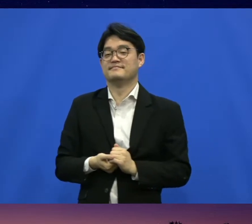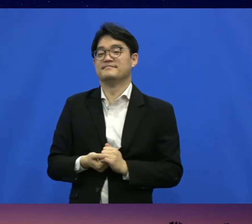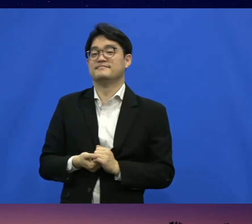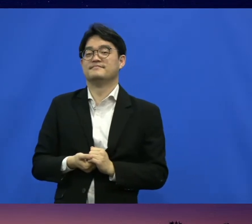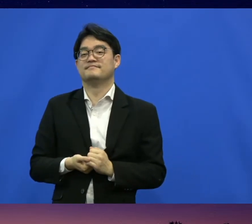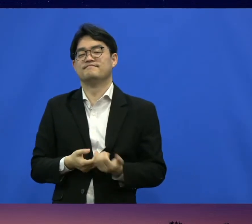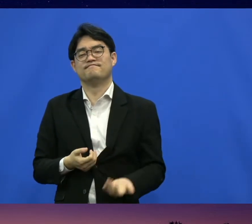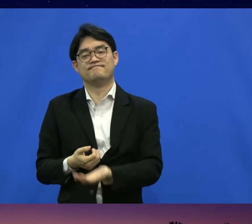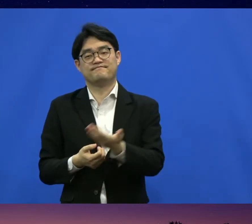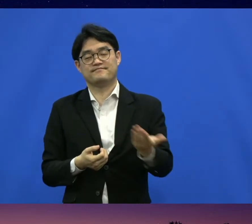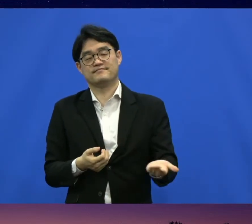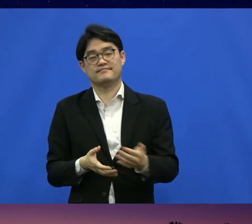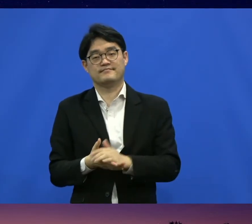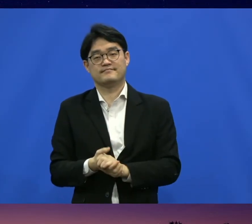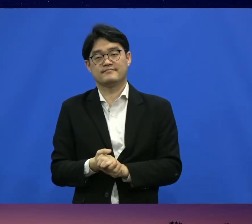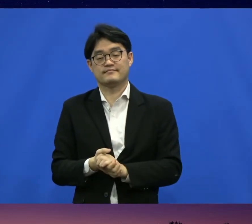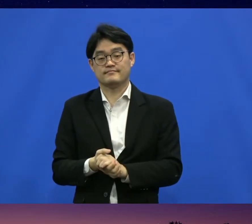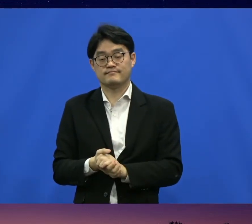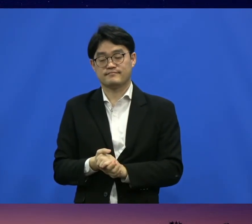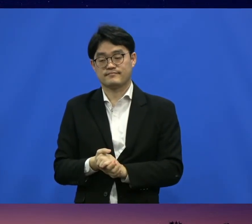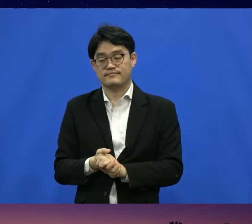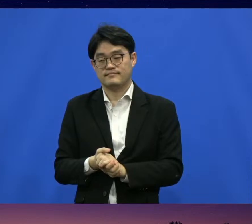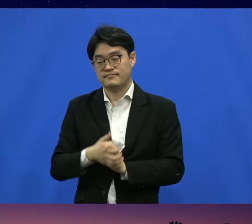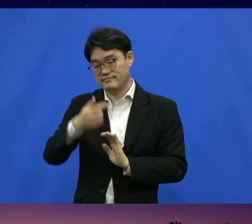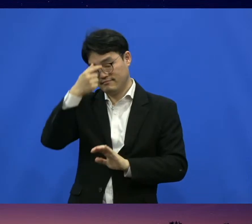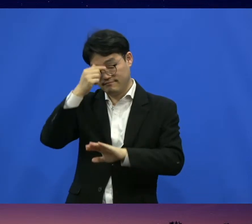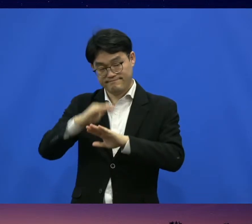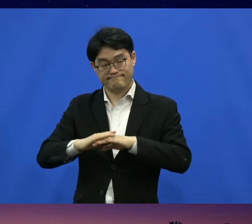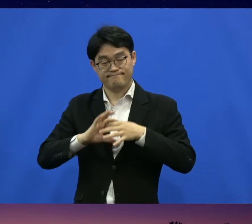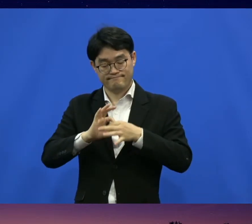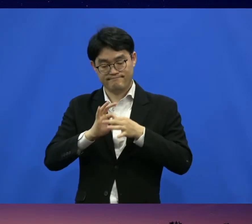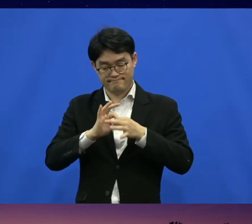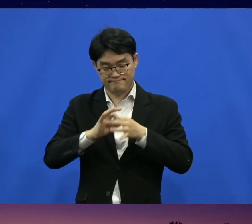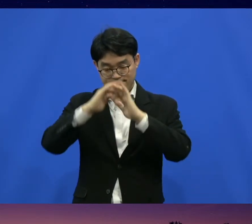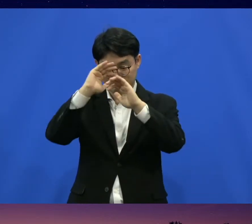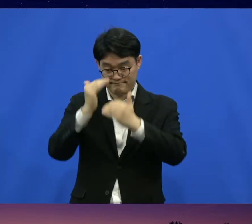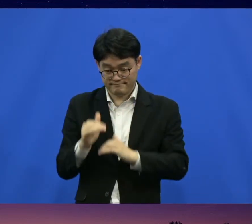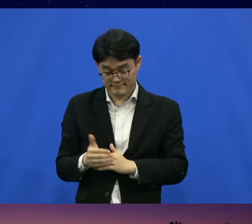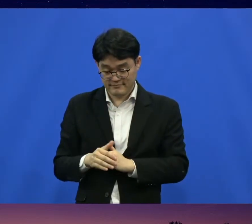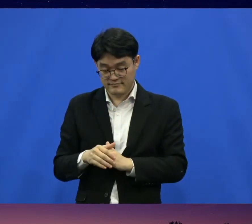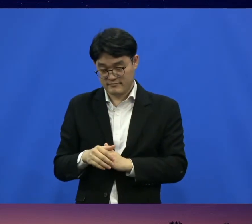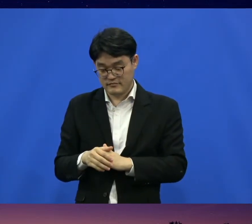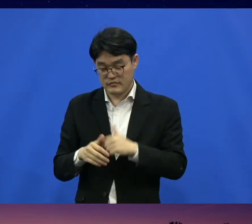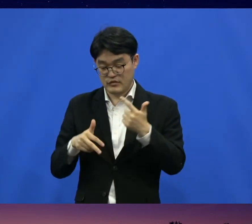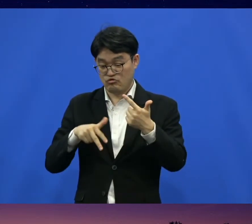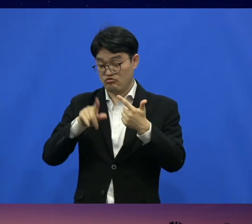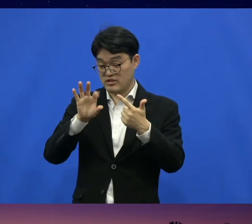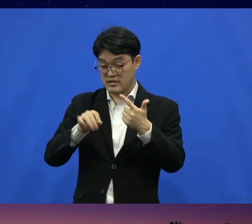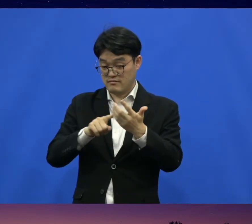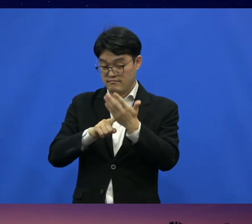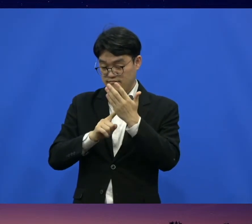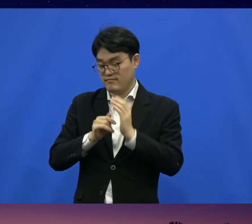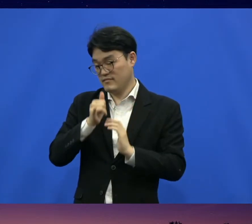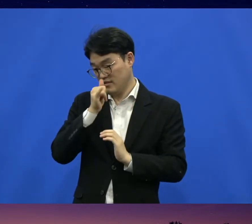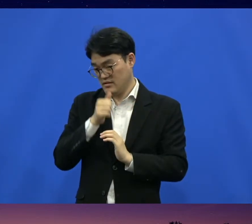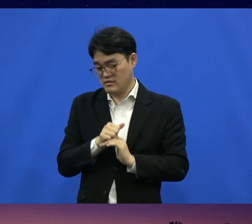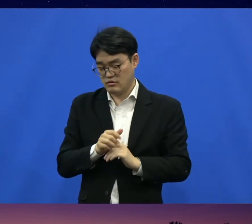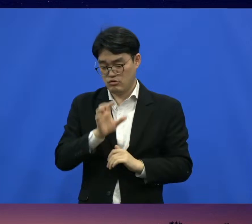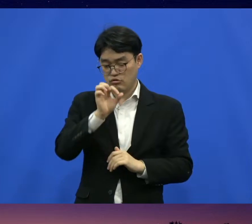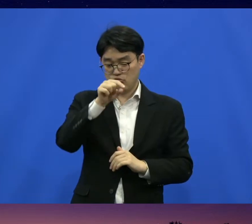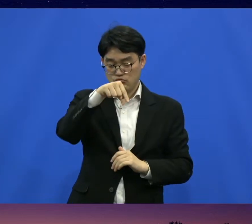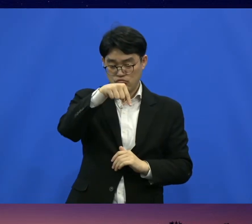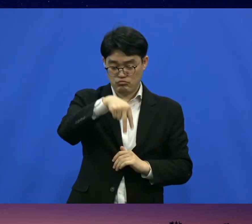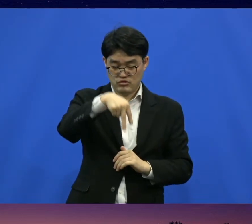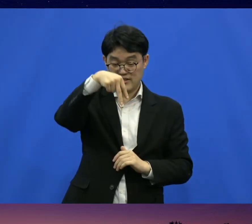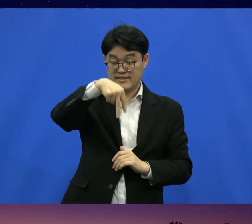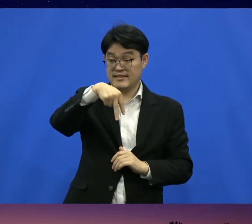그래서 여러분 6장 안에는 이 예배와 관련된 다양한 사람들이 등장하죠. 이 우사라는 사람은 예배를 기능적인 일에만 관심을